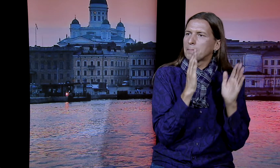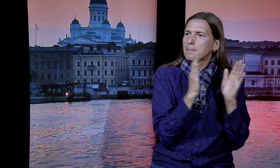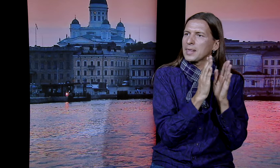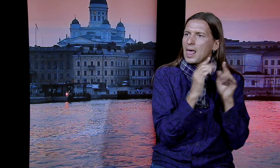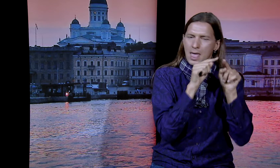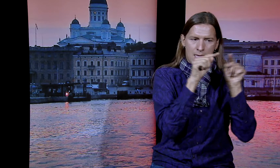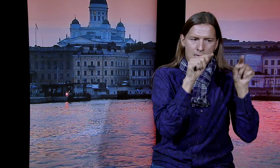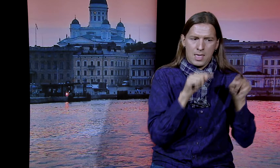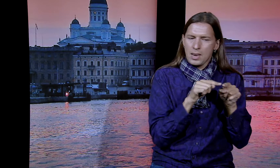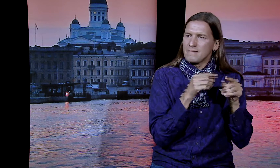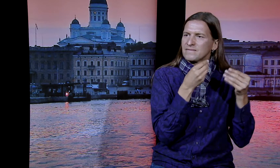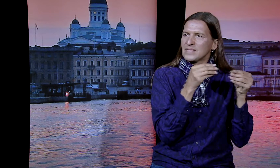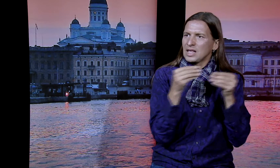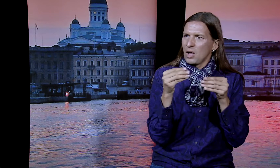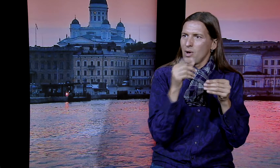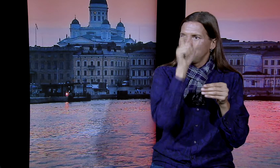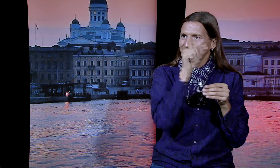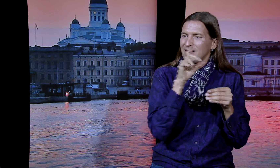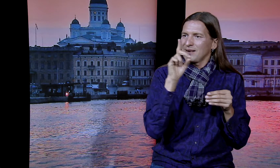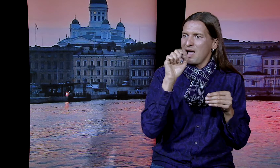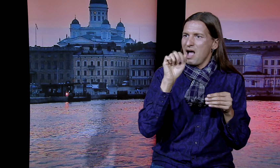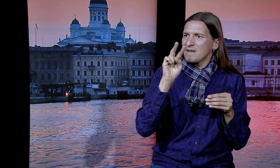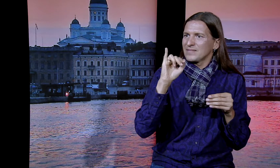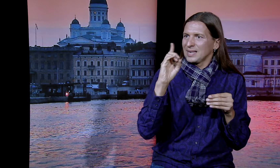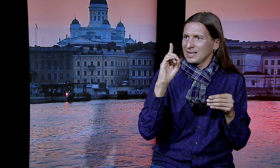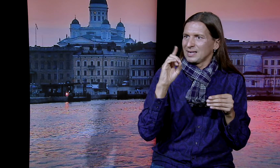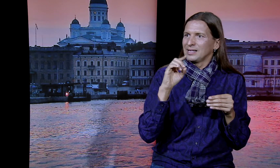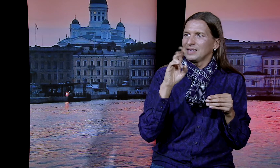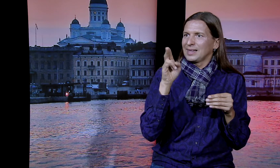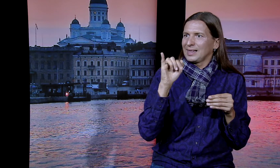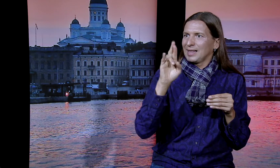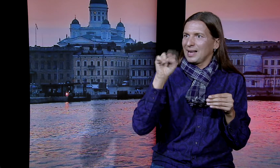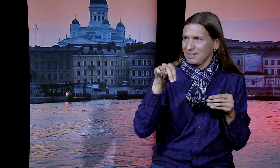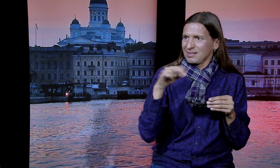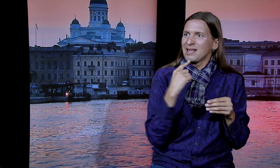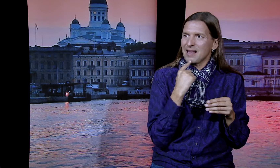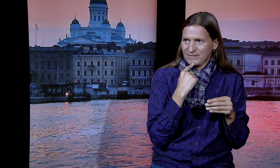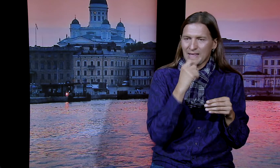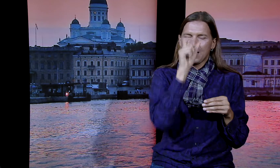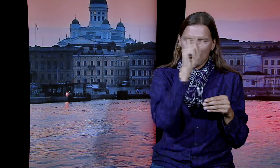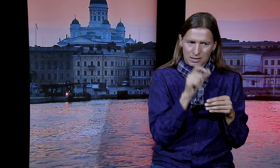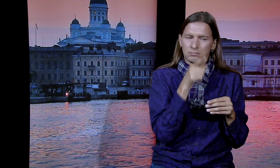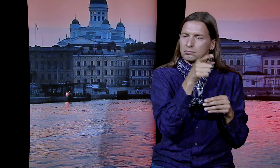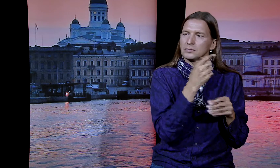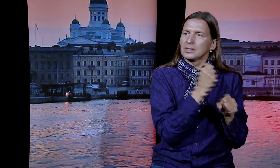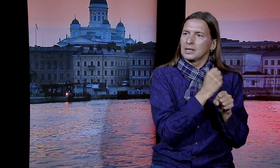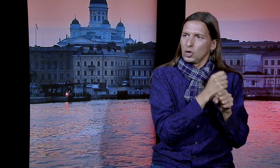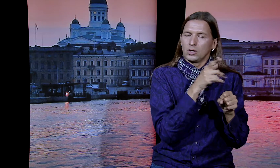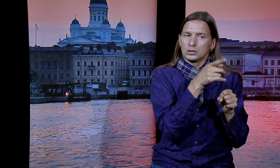eri vaiheet valokuvattiin ja yhdistettiin samaan kuvaan. Nuolet, liikeratojen suunnat piirrettiin valokuvien